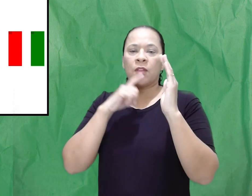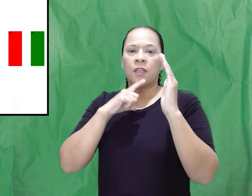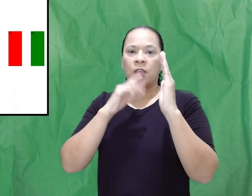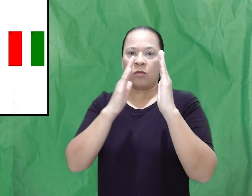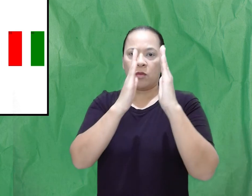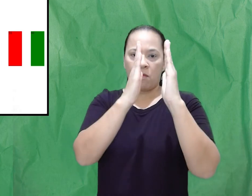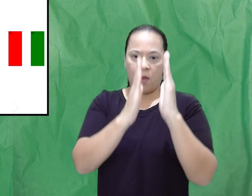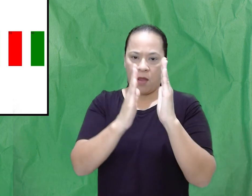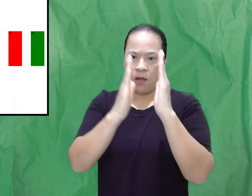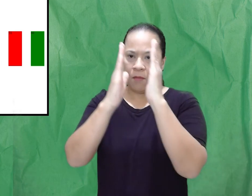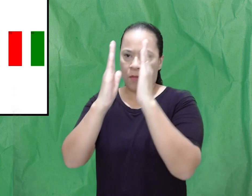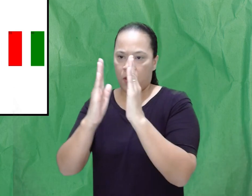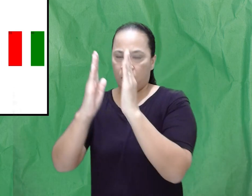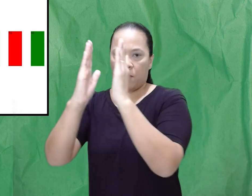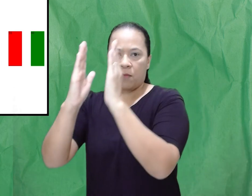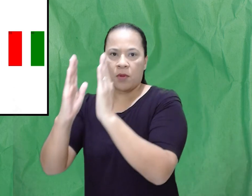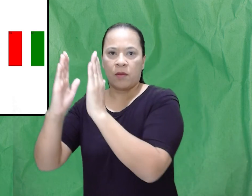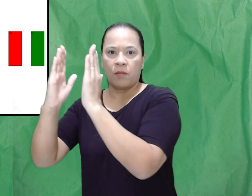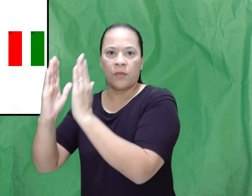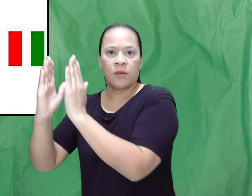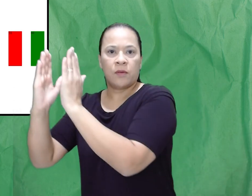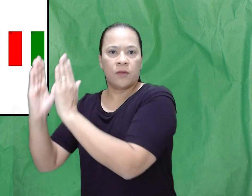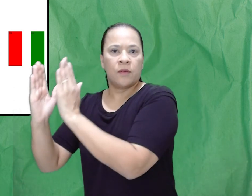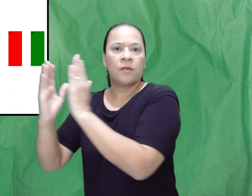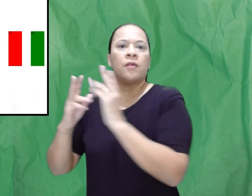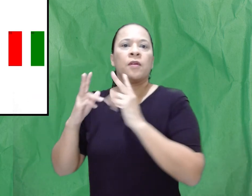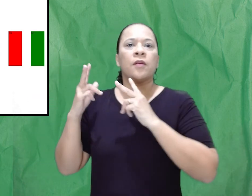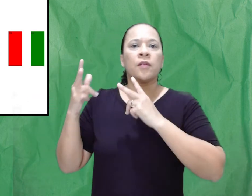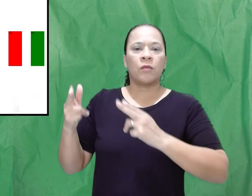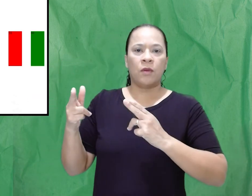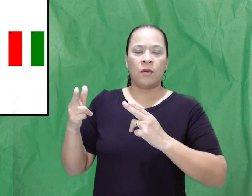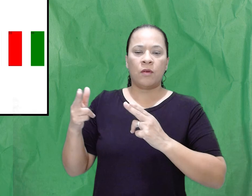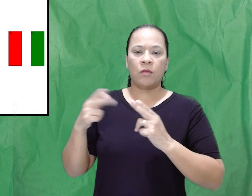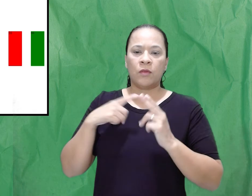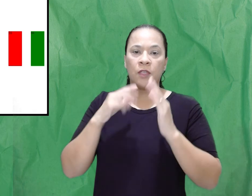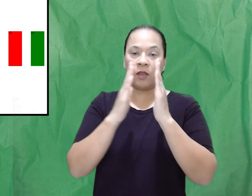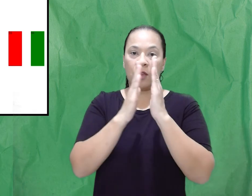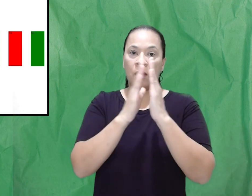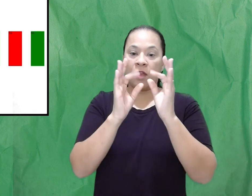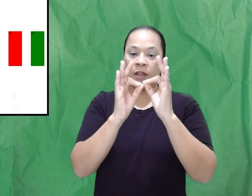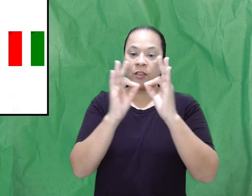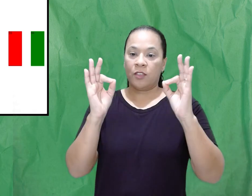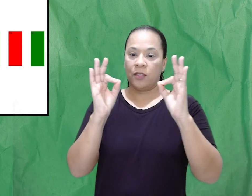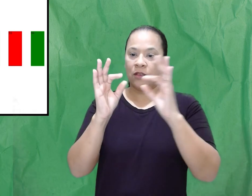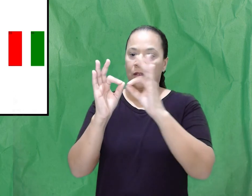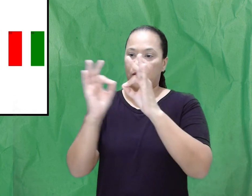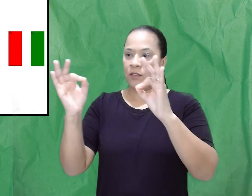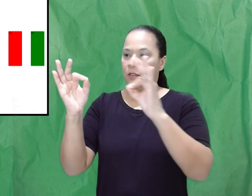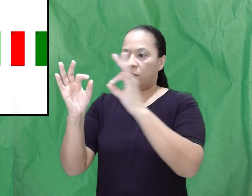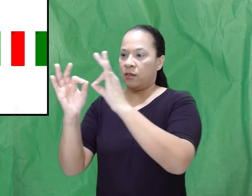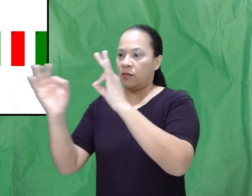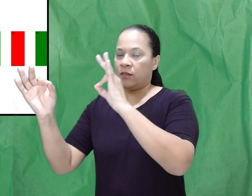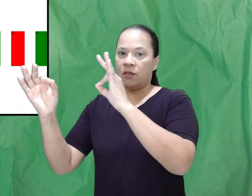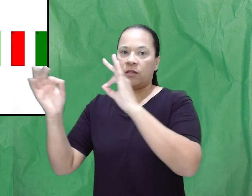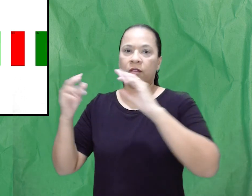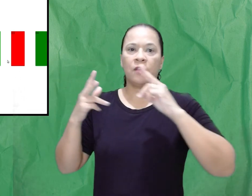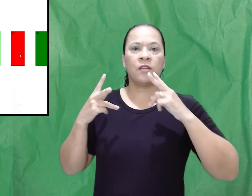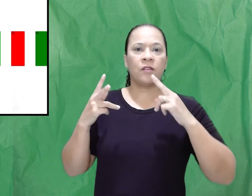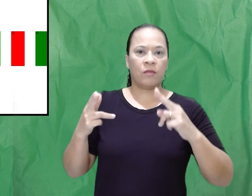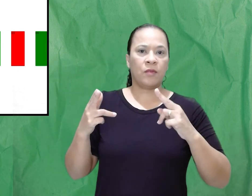o espaçamento, definir espaçamento máximo entre os elementos. Então eu quero que fique no máximo,